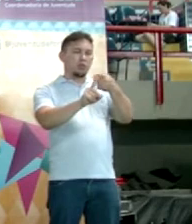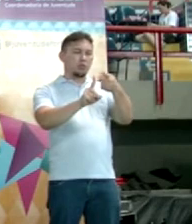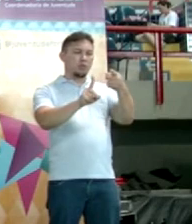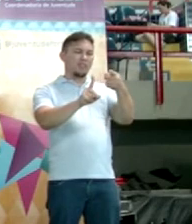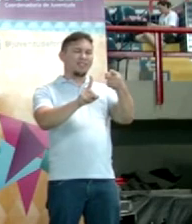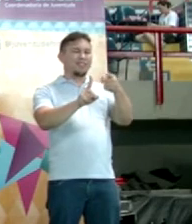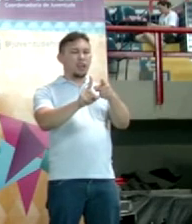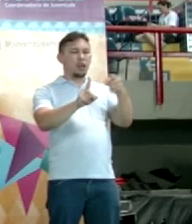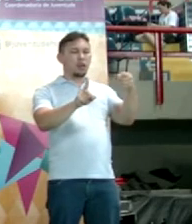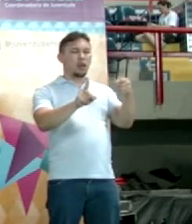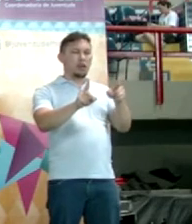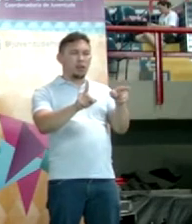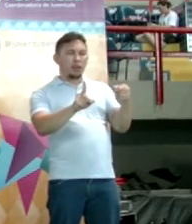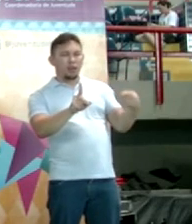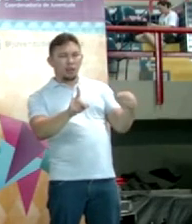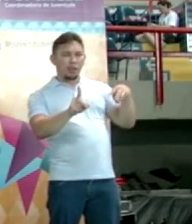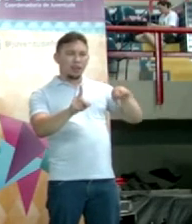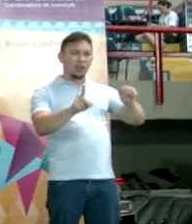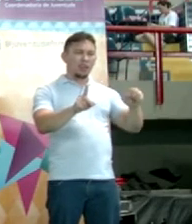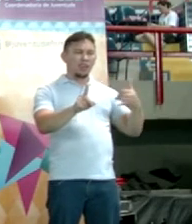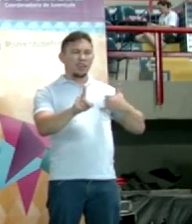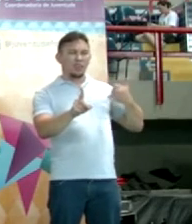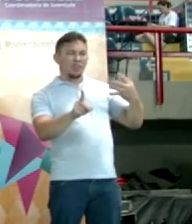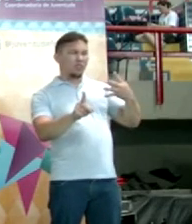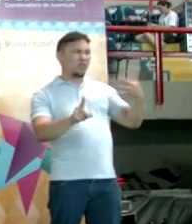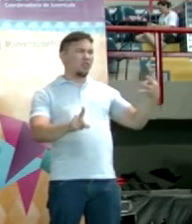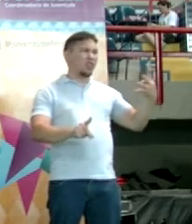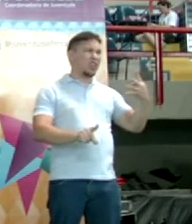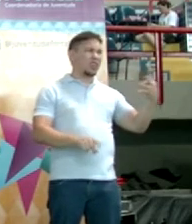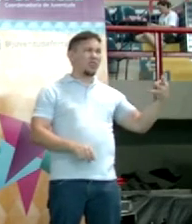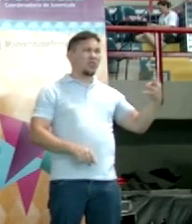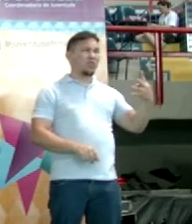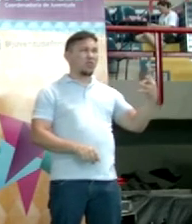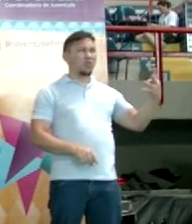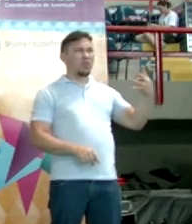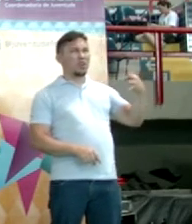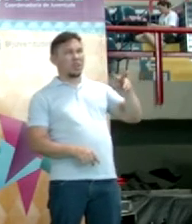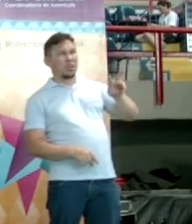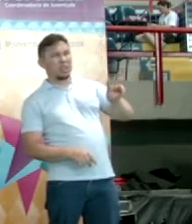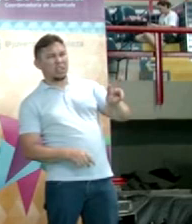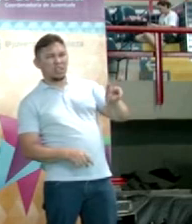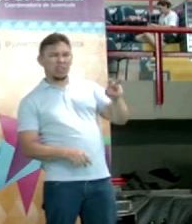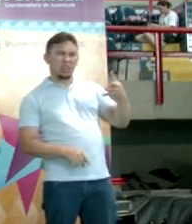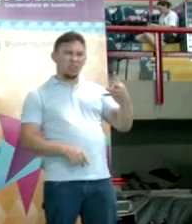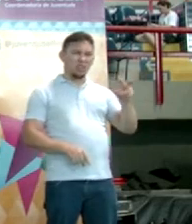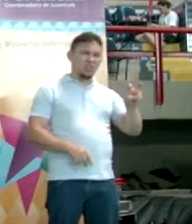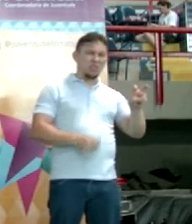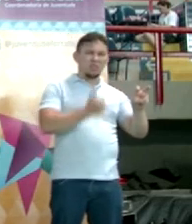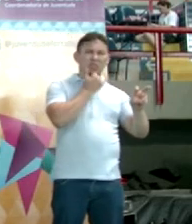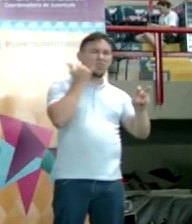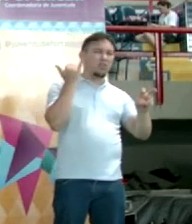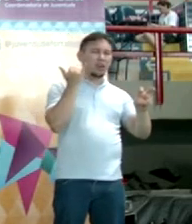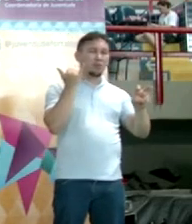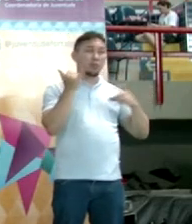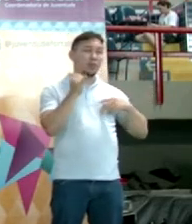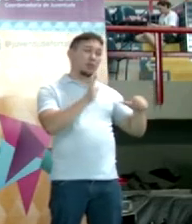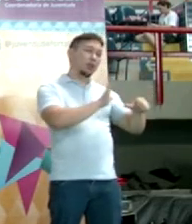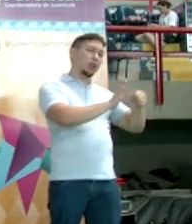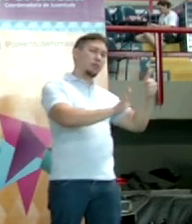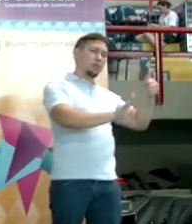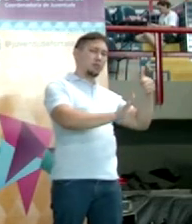menstrual irregular, né, a partir dos 44 anos, 45 anos de idade. É que vai depender muito da